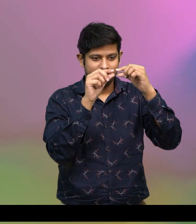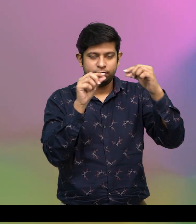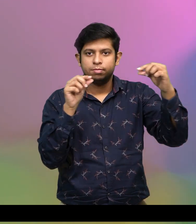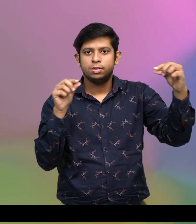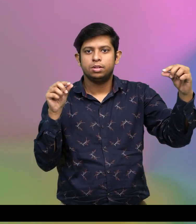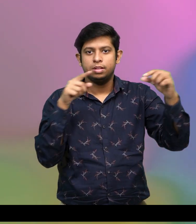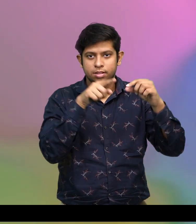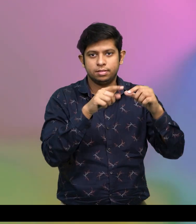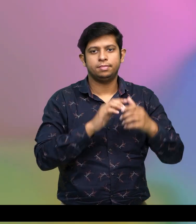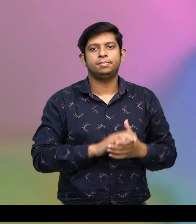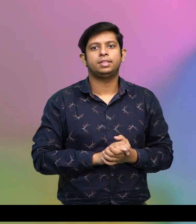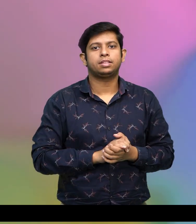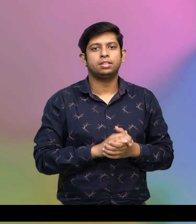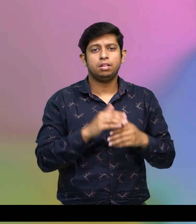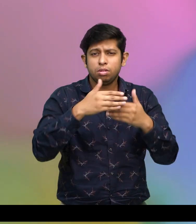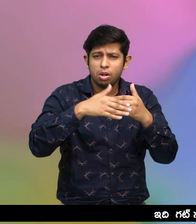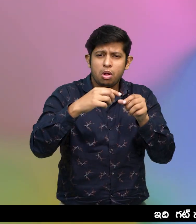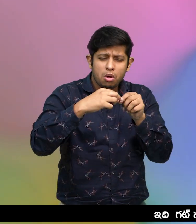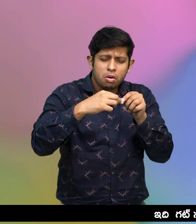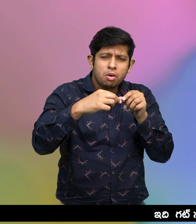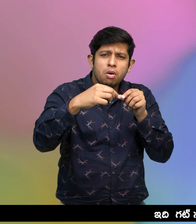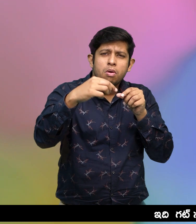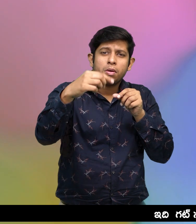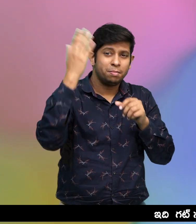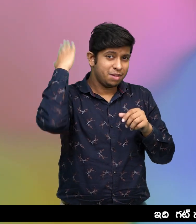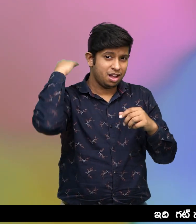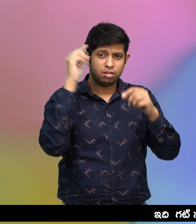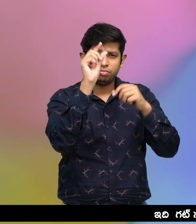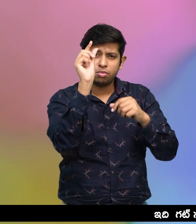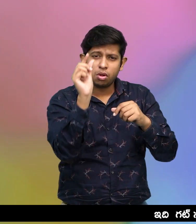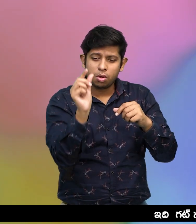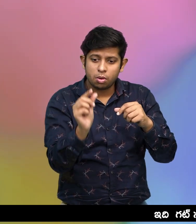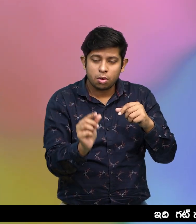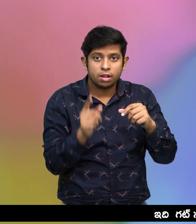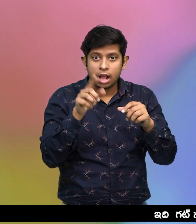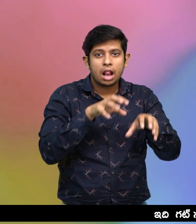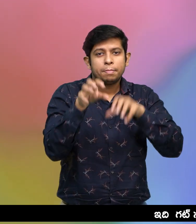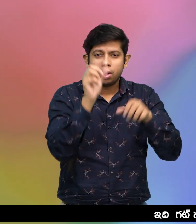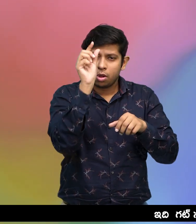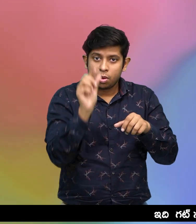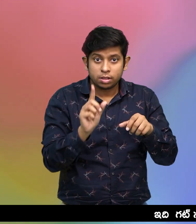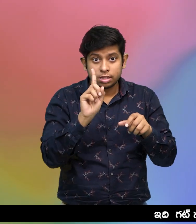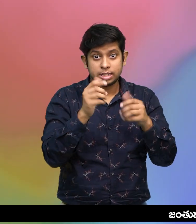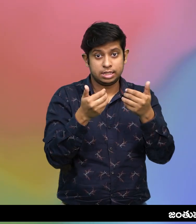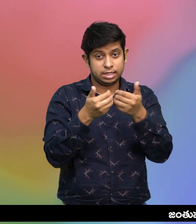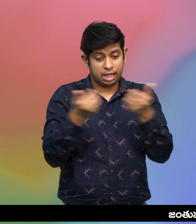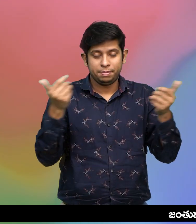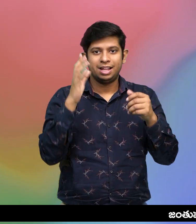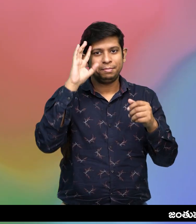తీగ అంటే స్ట్రింగ్. ఇది గట్ నుండి నాడీ కణజాలాన్ని వేరుచేసే జంతువు వెనుక